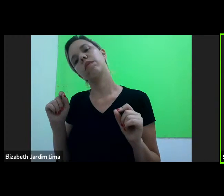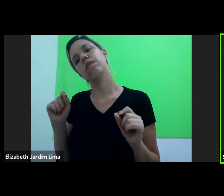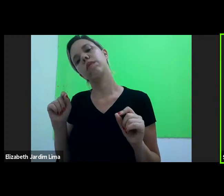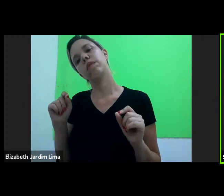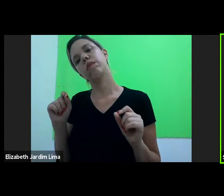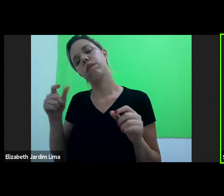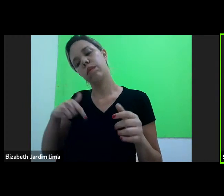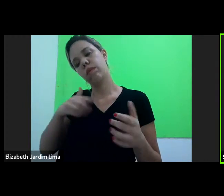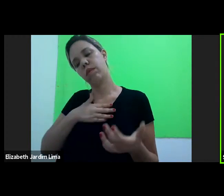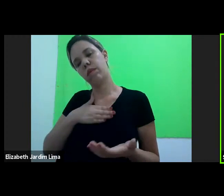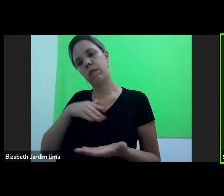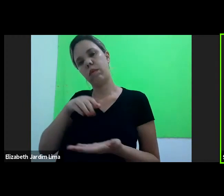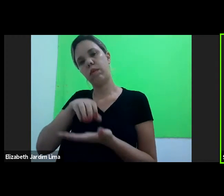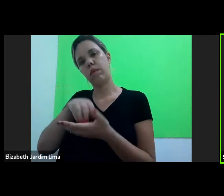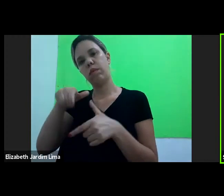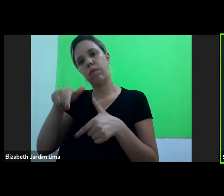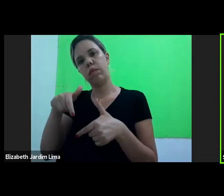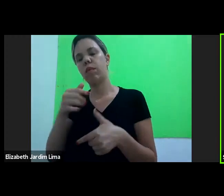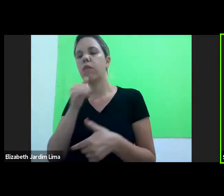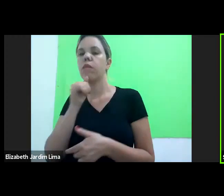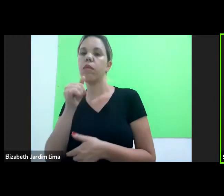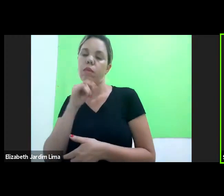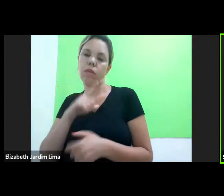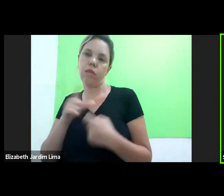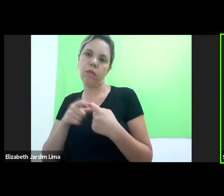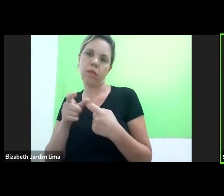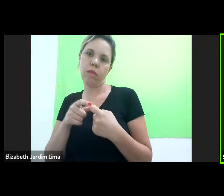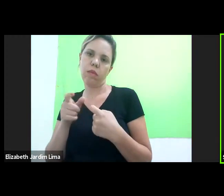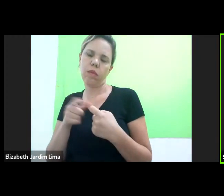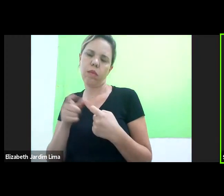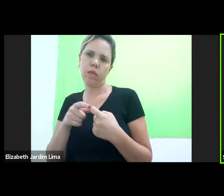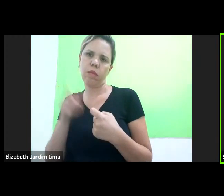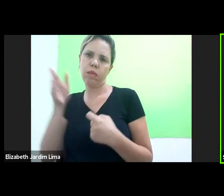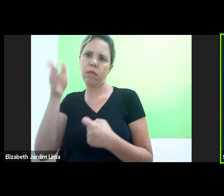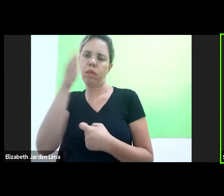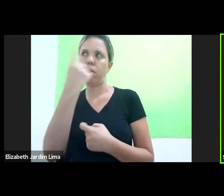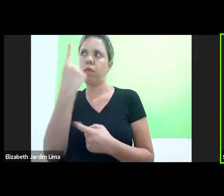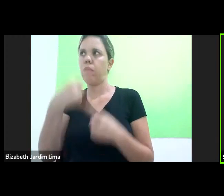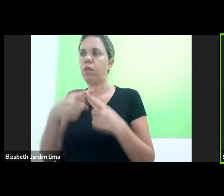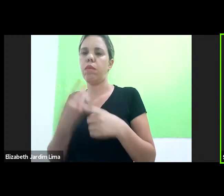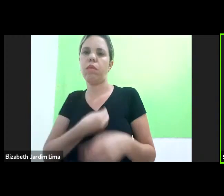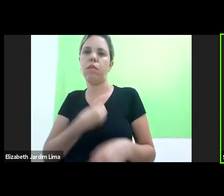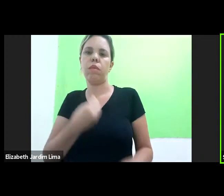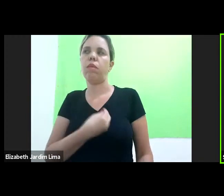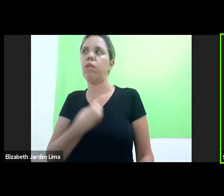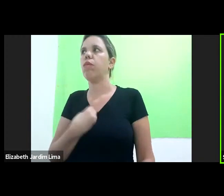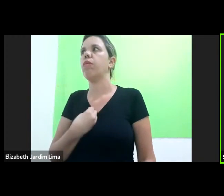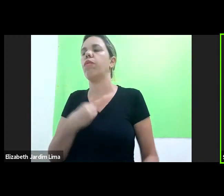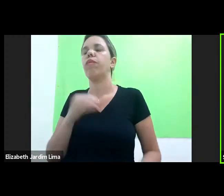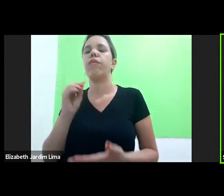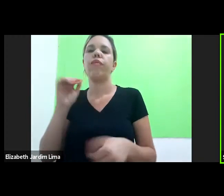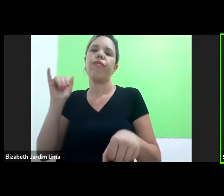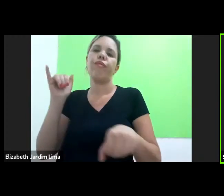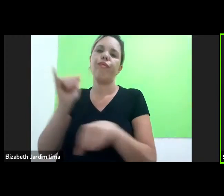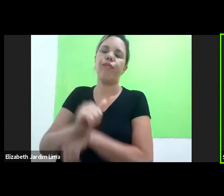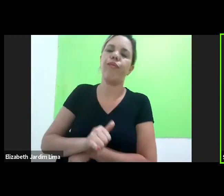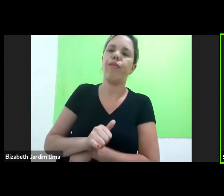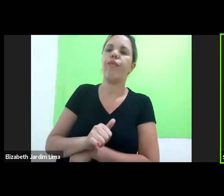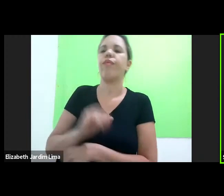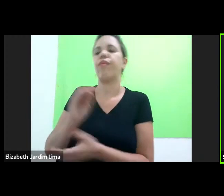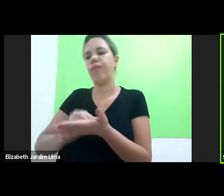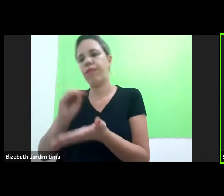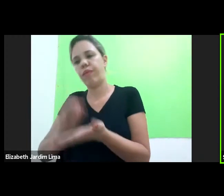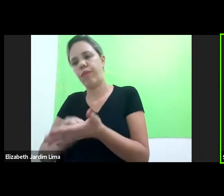minha aldeia, por exemplo, tinha médico, mas médico ia lá uma vez na vida, né? Faltava equipamentos,